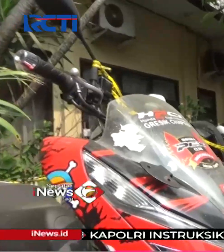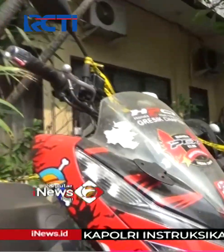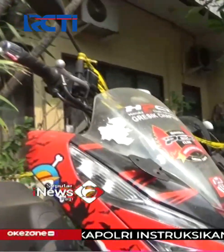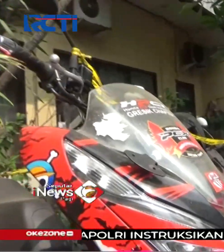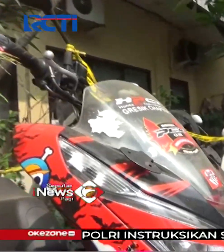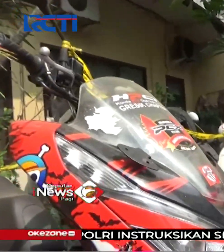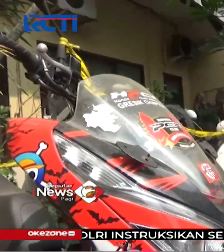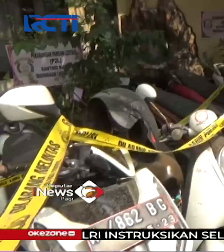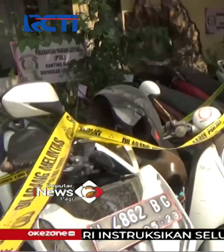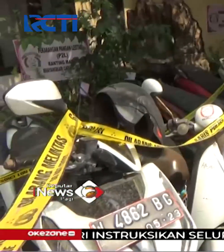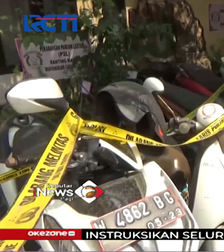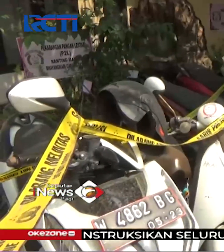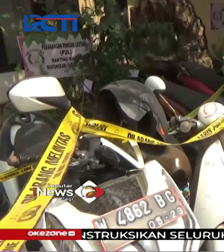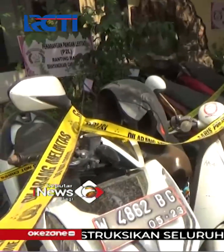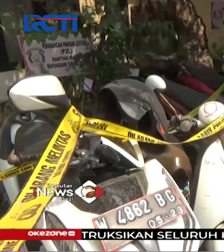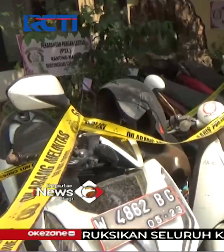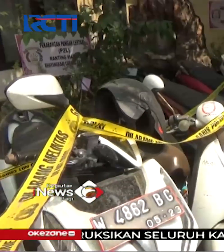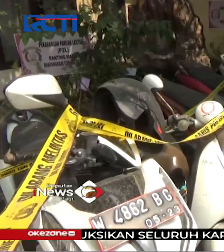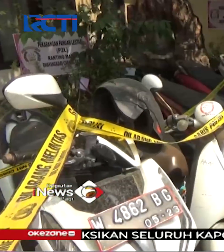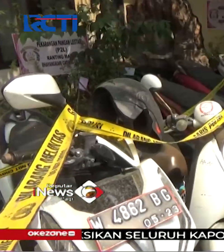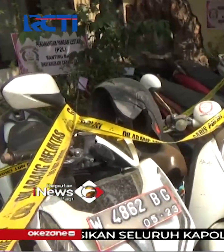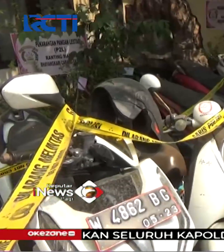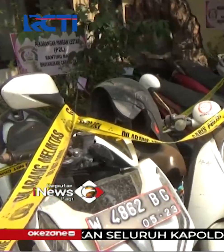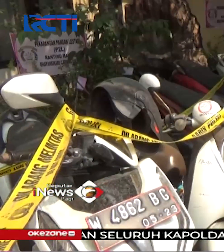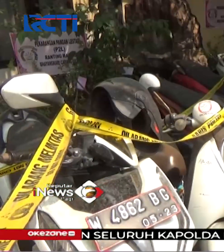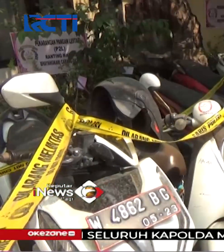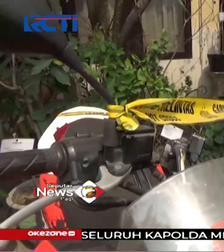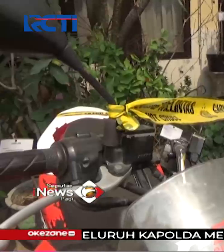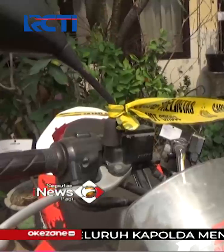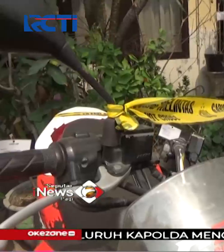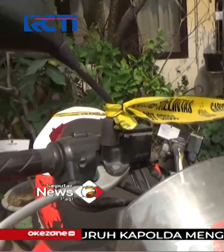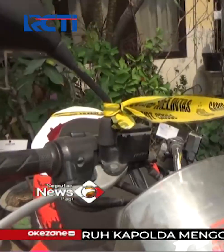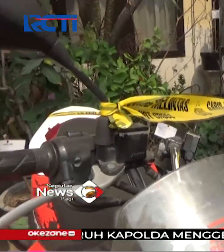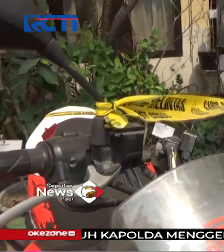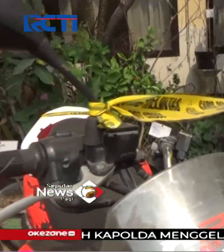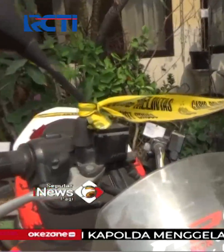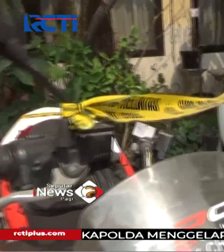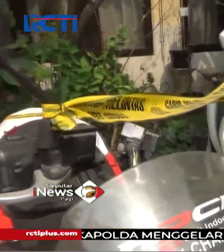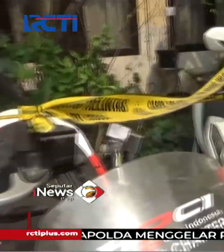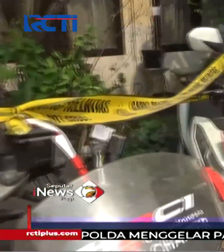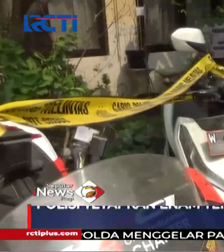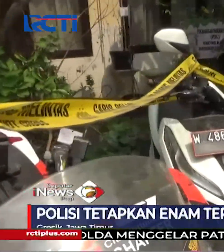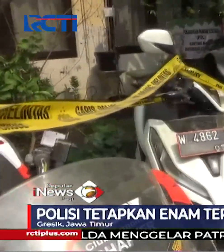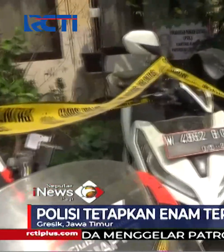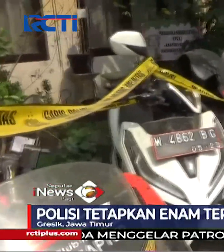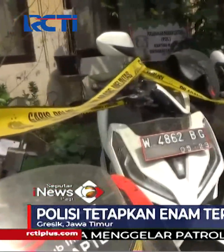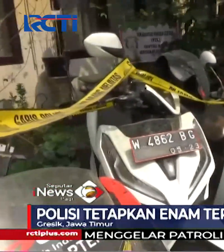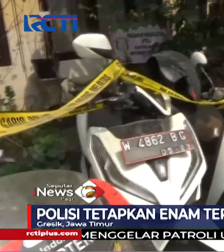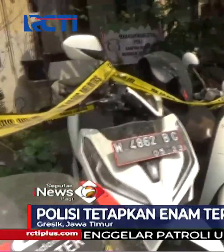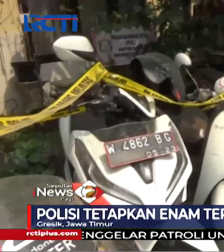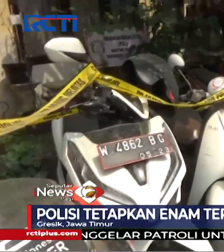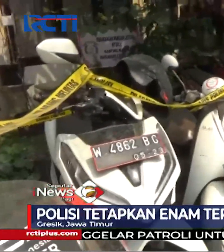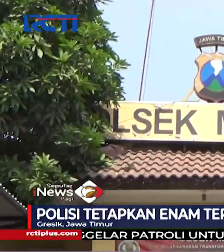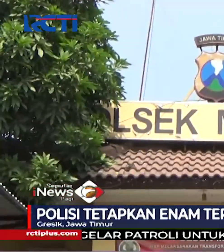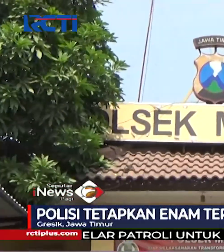mengamankan barang bukti di antaranya pipa besi, kayu balok, dan beberapa sepeda motor. Pelaku pengeroyokan dijerat pasal pidana dengan ancaman hukuman maksimal